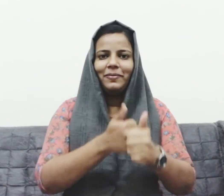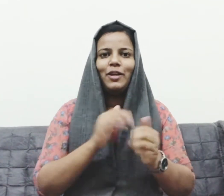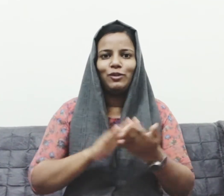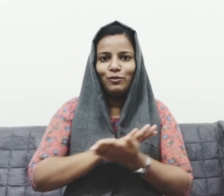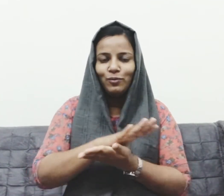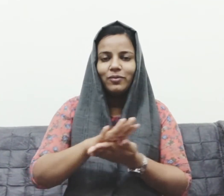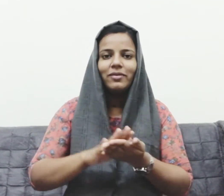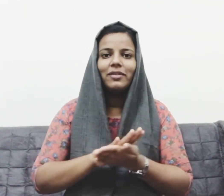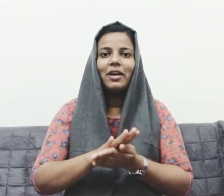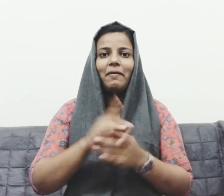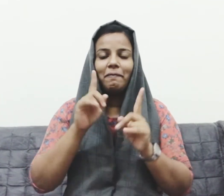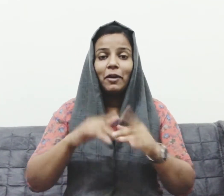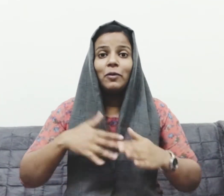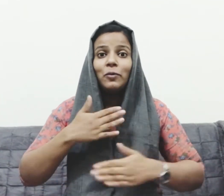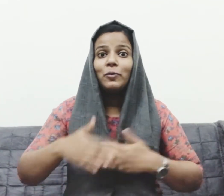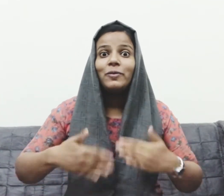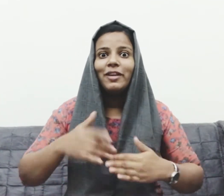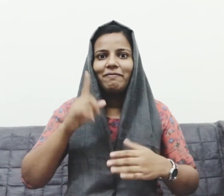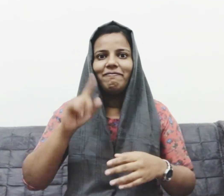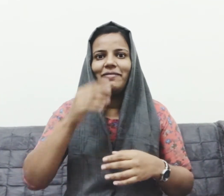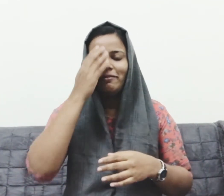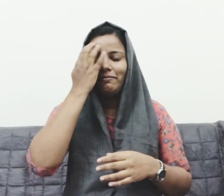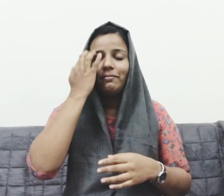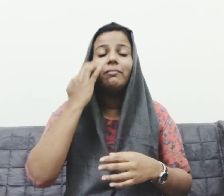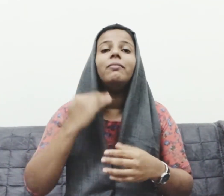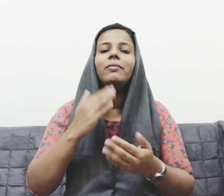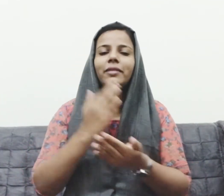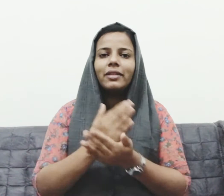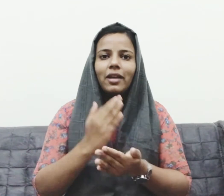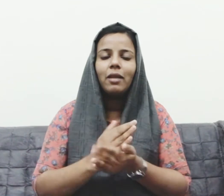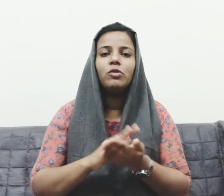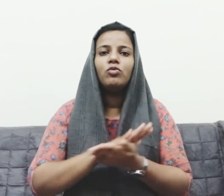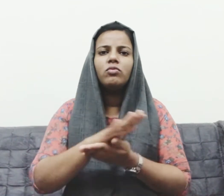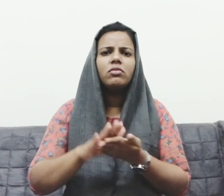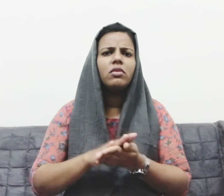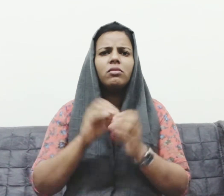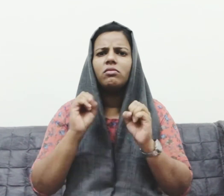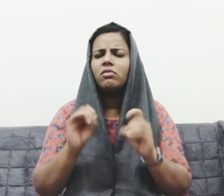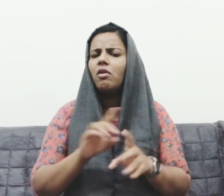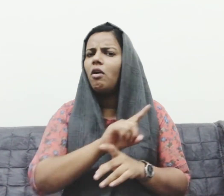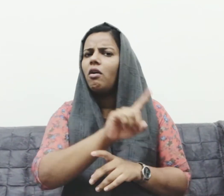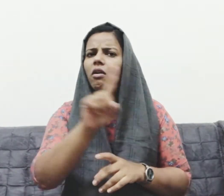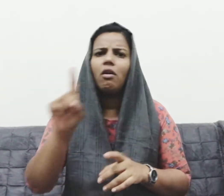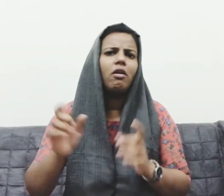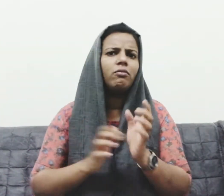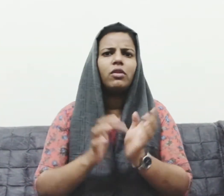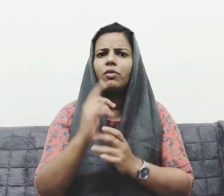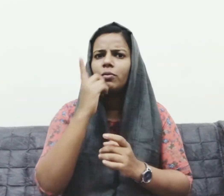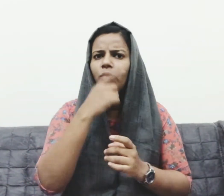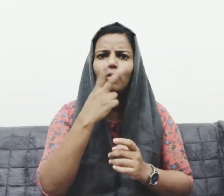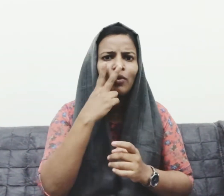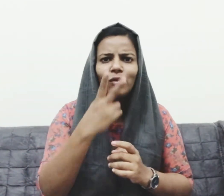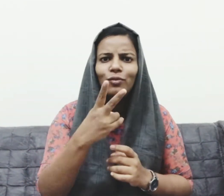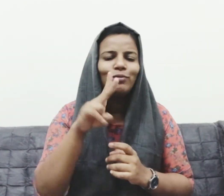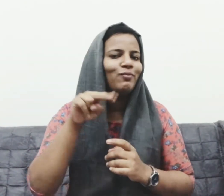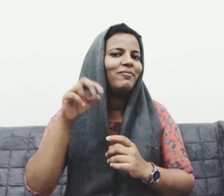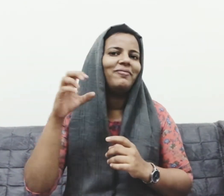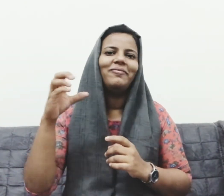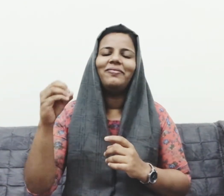ശുദ്ധീകരണം പ്രാപിപ്പാൻ ഉത്സാഹിക്കണം. കാരണം ശുദ്ധീകരണം കൂടാതെ ആരും കർത്താവിനെ കാണുകയില്ല. കർത്താവിൻ്റെ പ്രവൃത്തി നമ്മുടെ